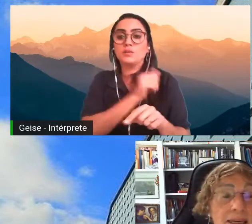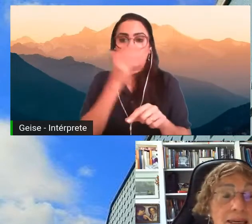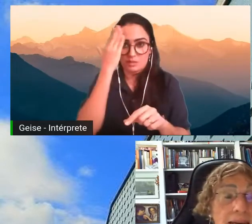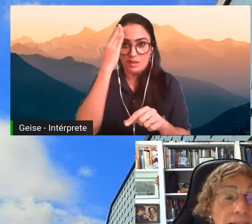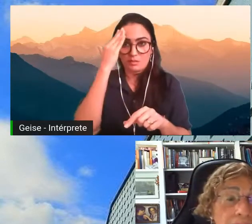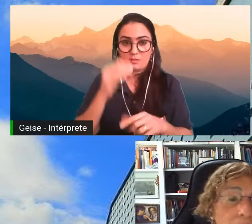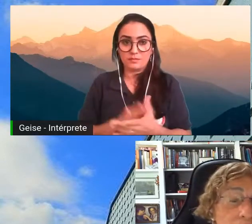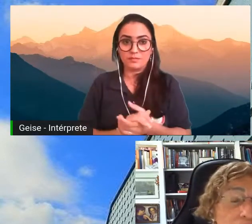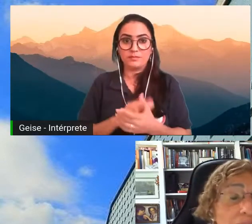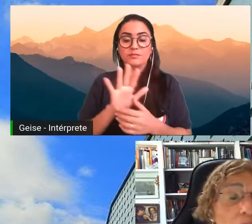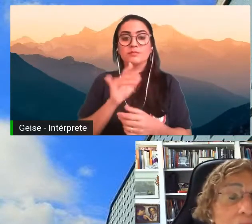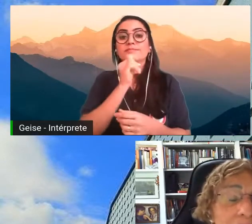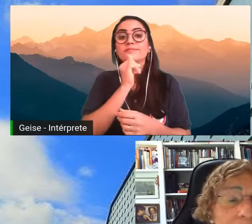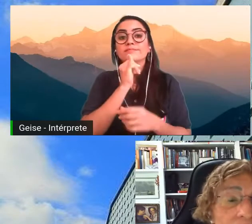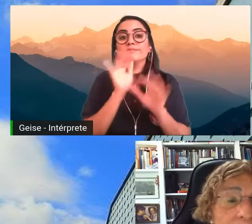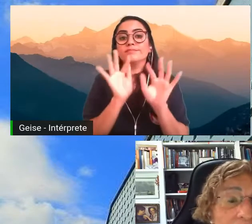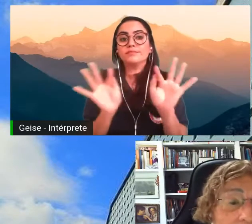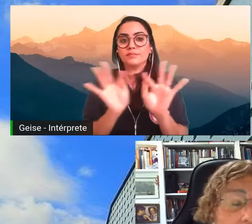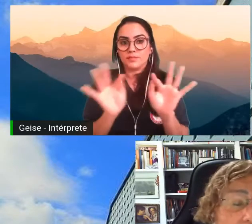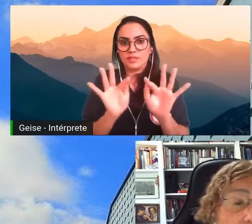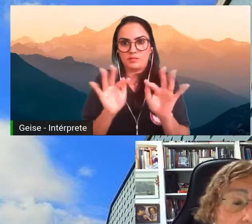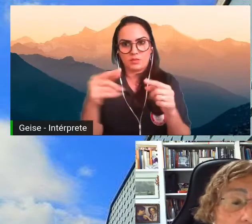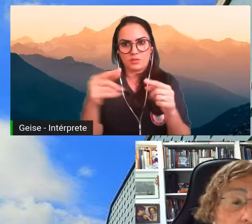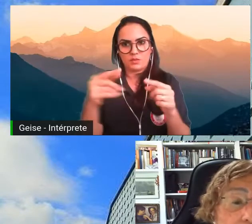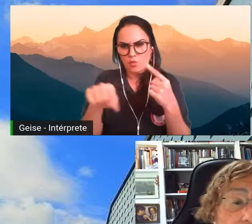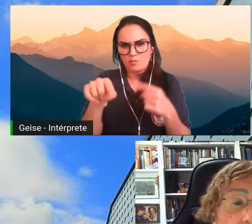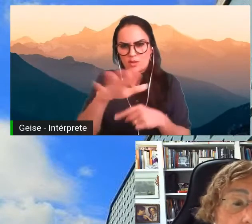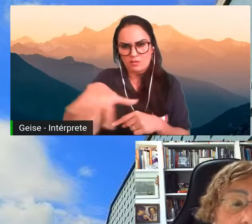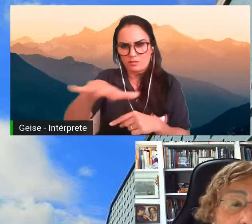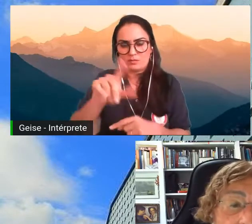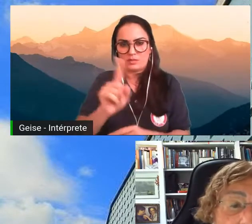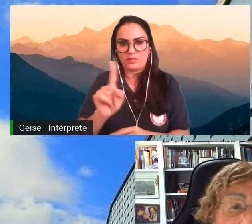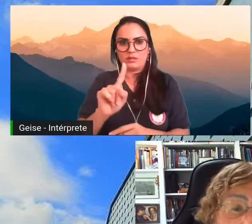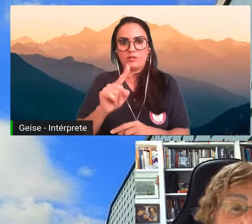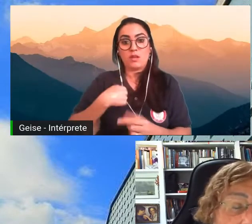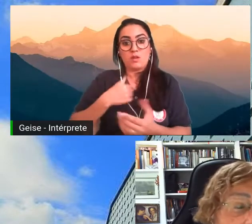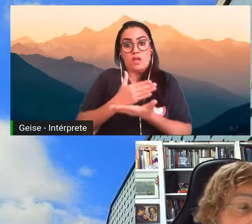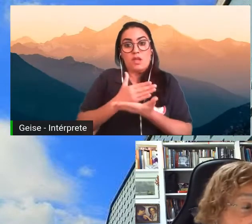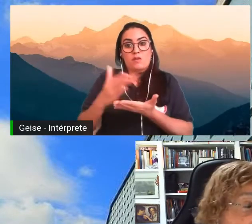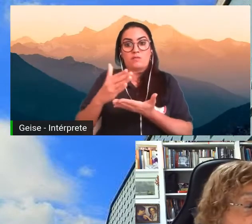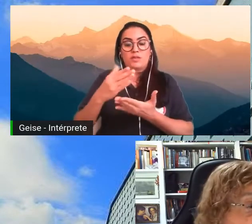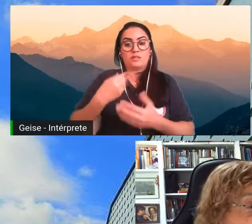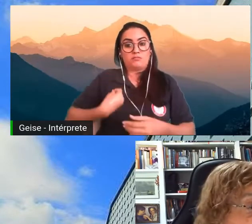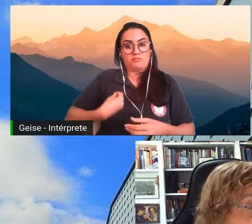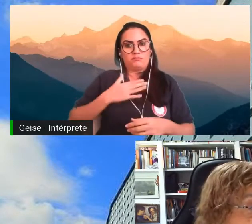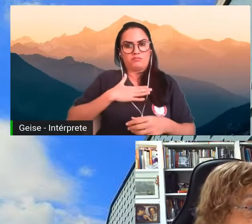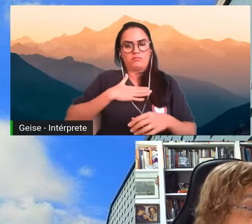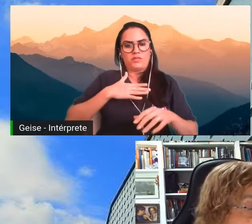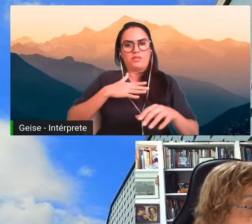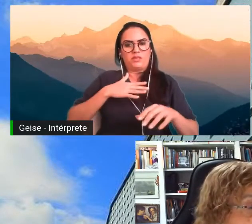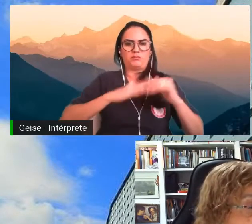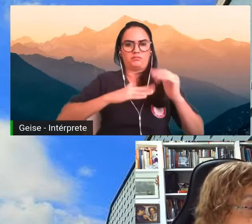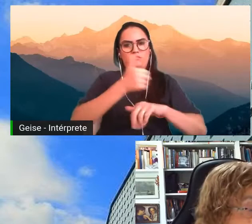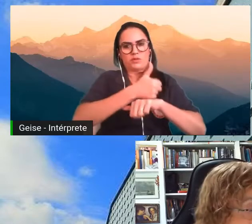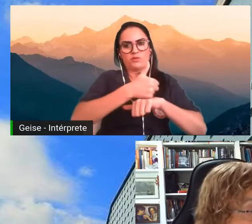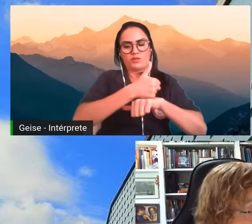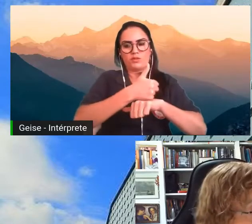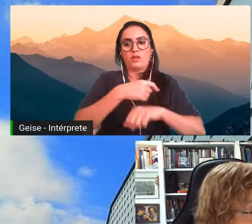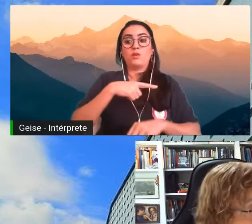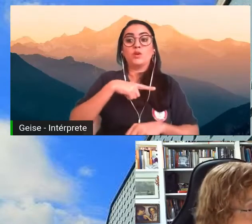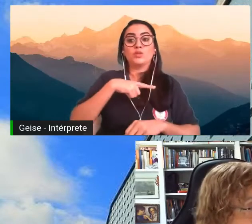vocês. Quando eu estava começando a minha vida profissional, eu tinha uma estudante que ia fazer um trabalho